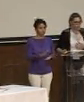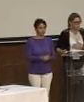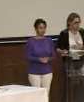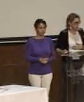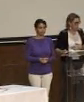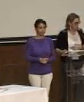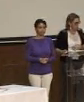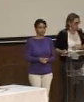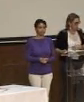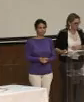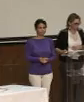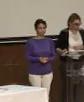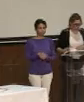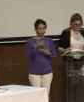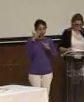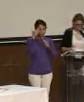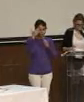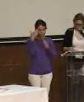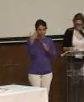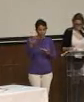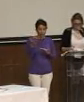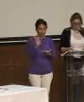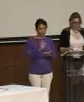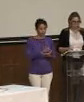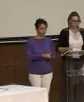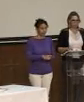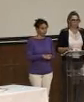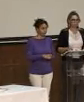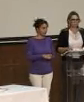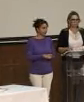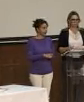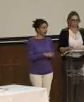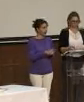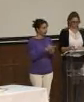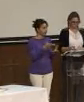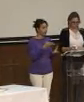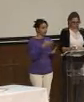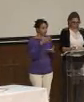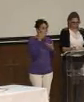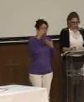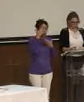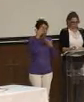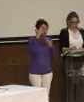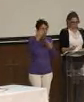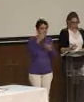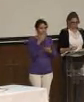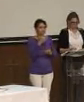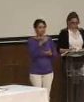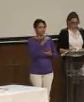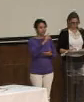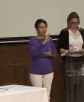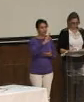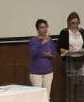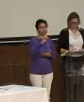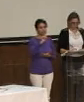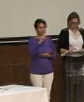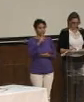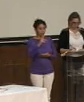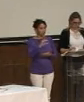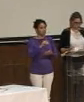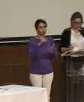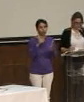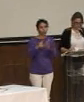Obrigada, professor Ponciano. Eu quero primeiro render minha homenagem ao pessoal da DRGP e da CDGP em todos os